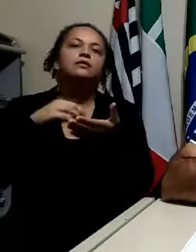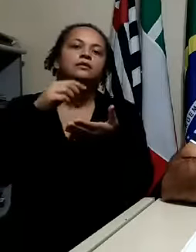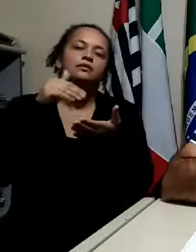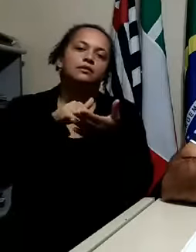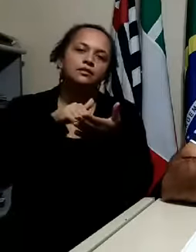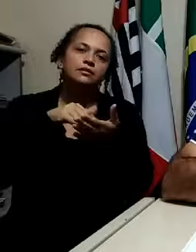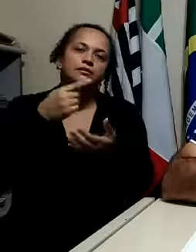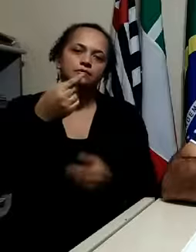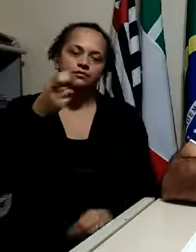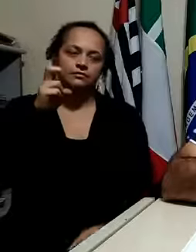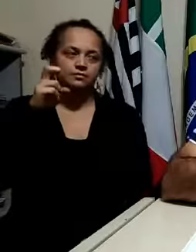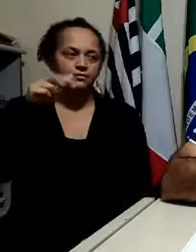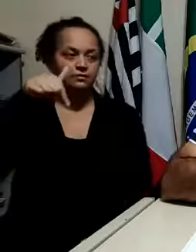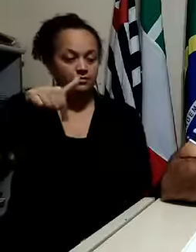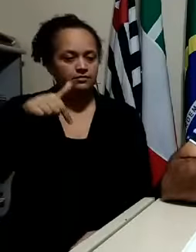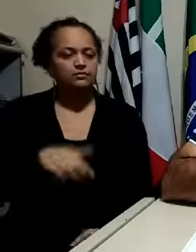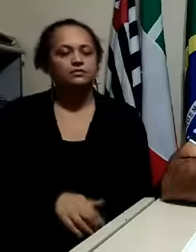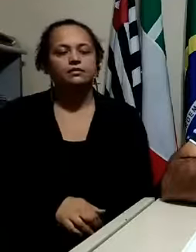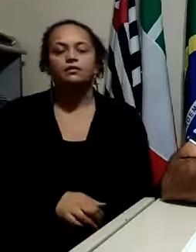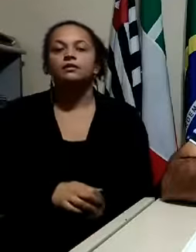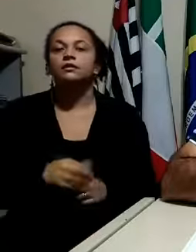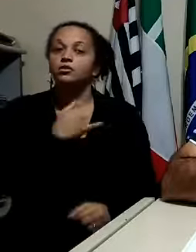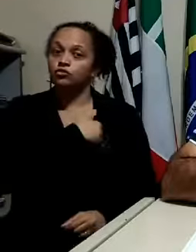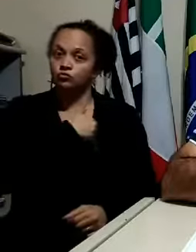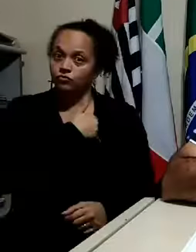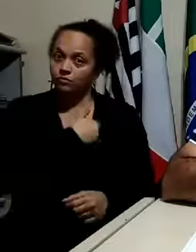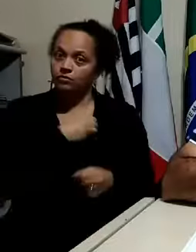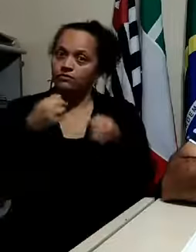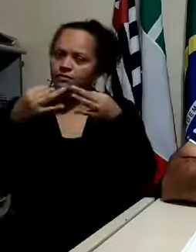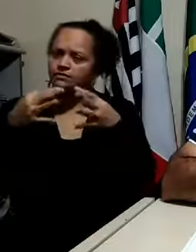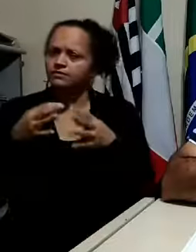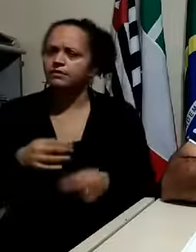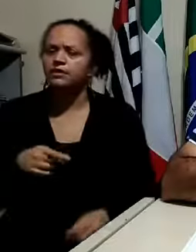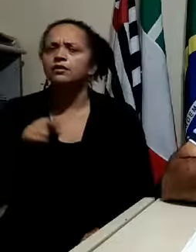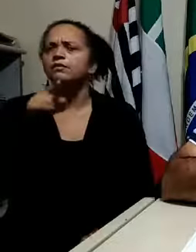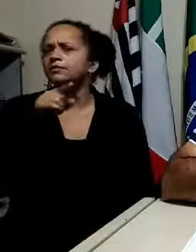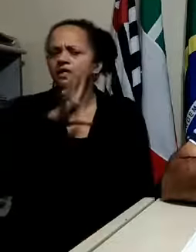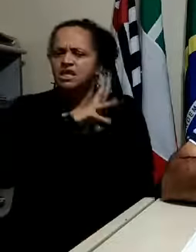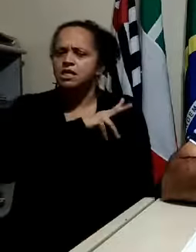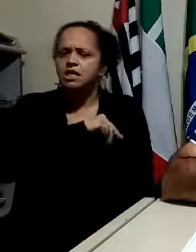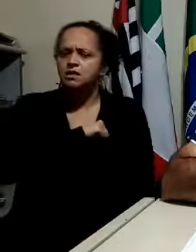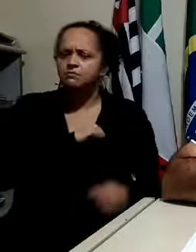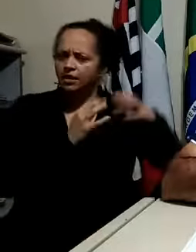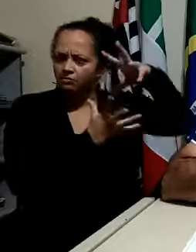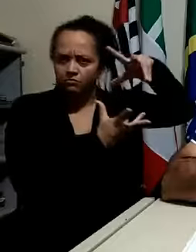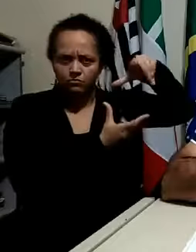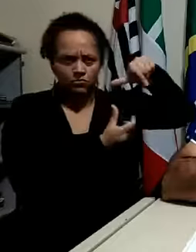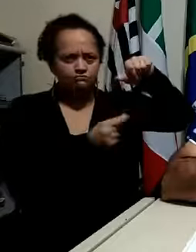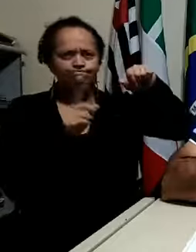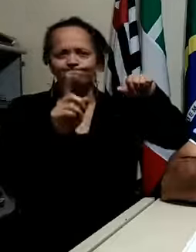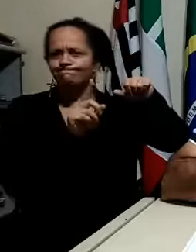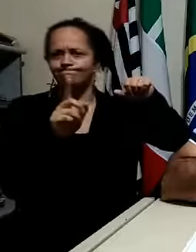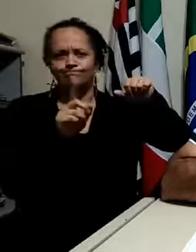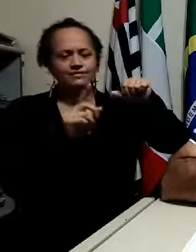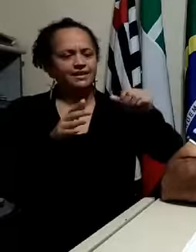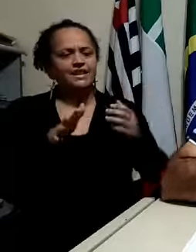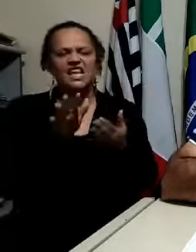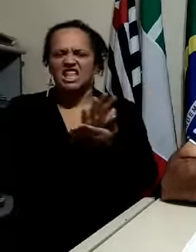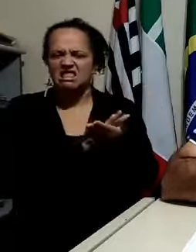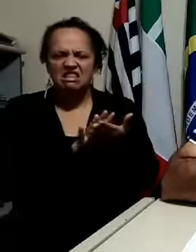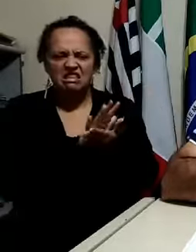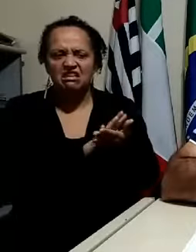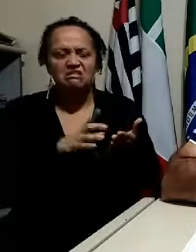assim, ó: não ameis o mundo, nem as coisas que há no mundo. Se alguém amar